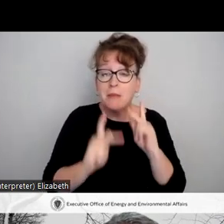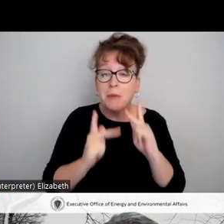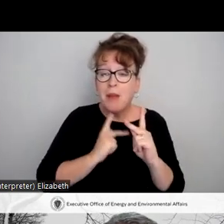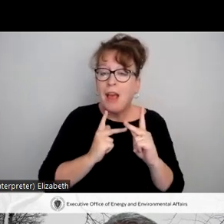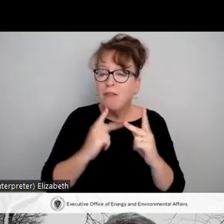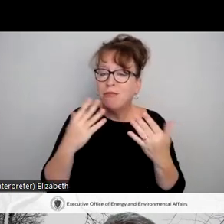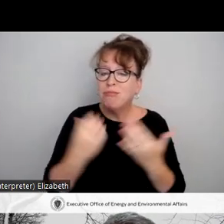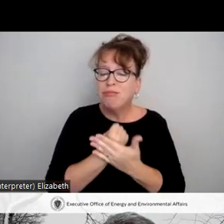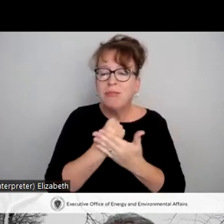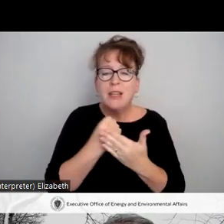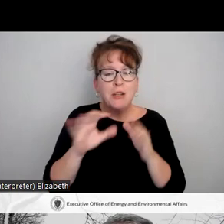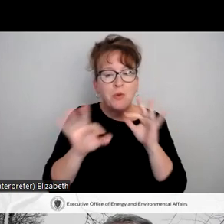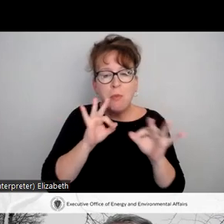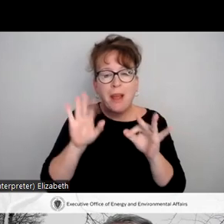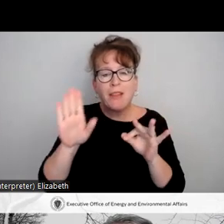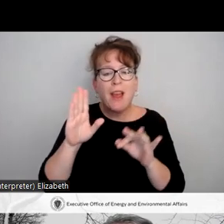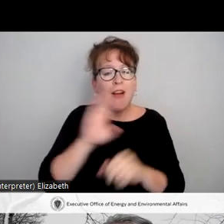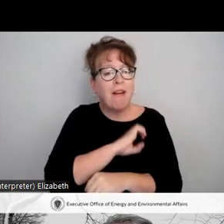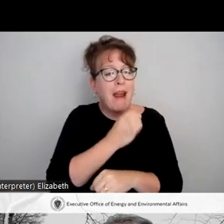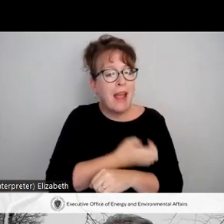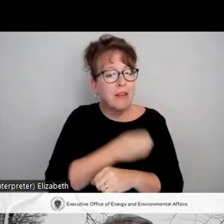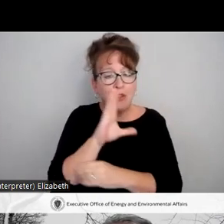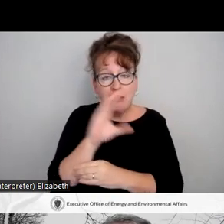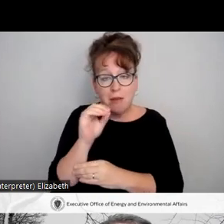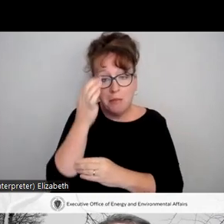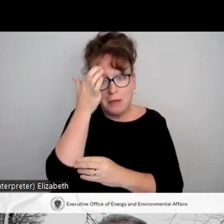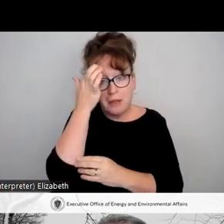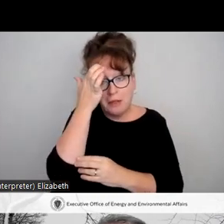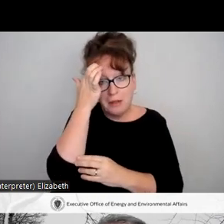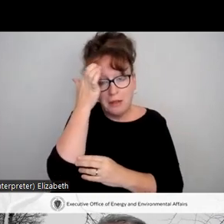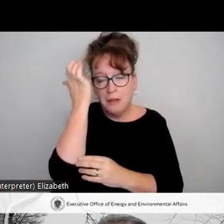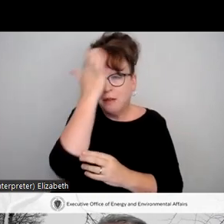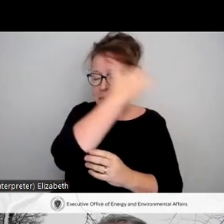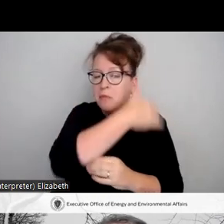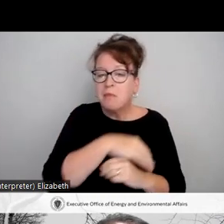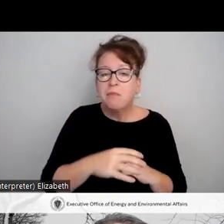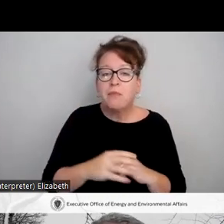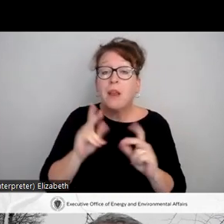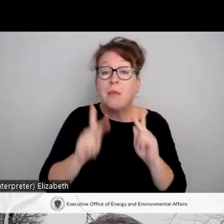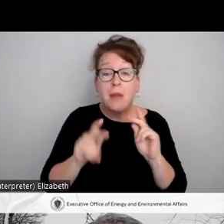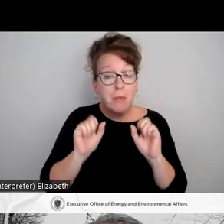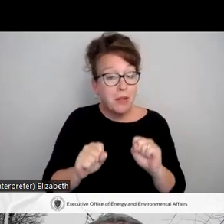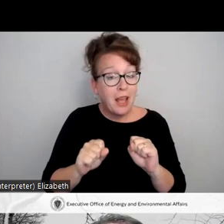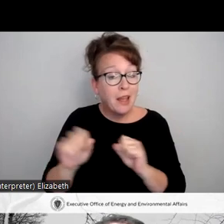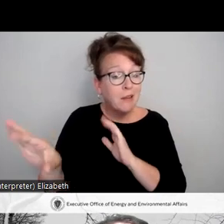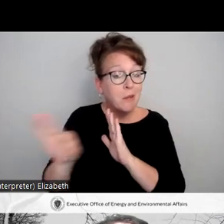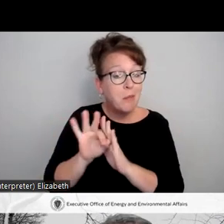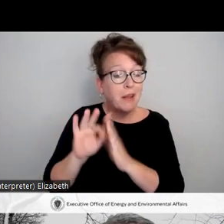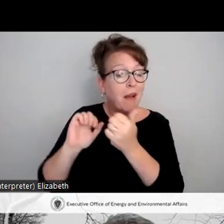donde cargarlo y las estaciones en varios lugares